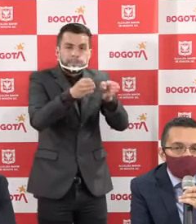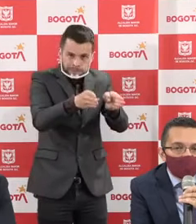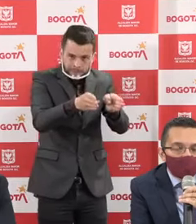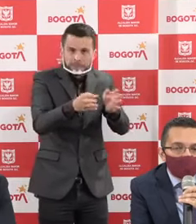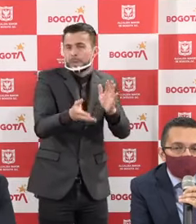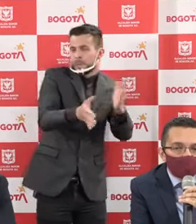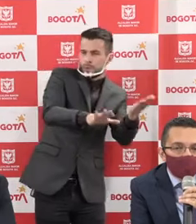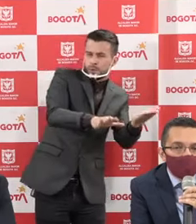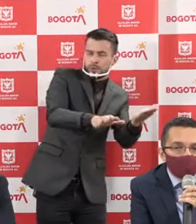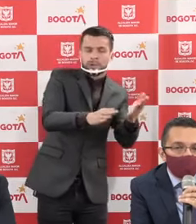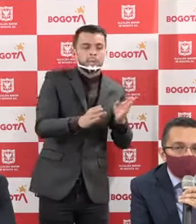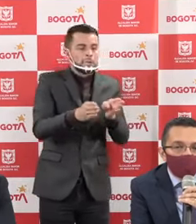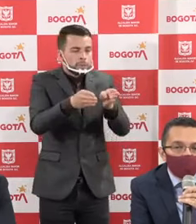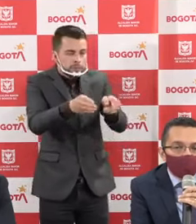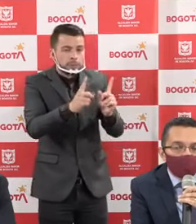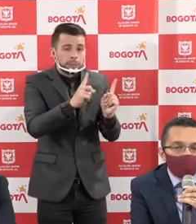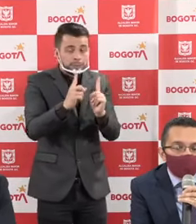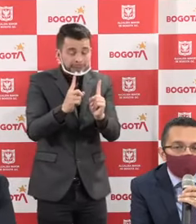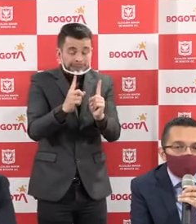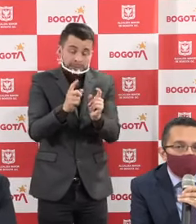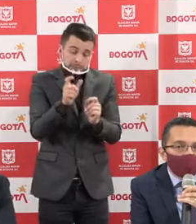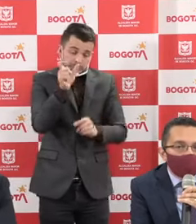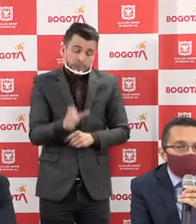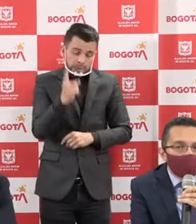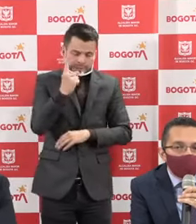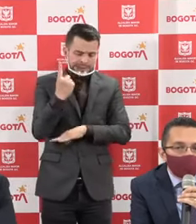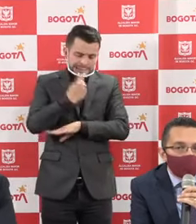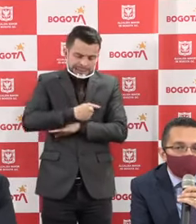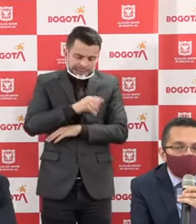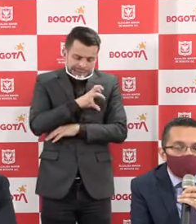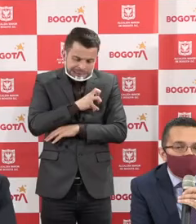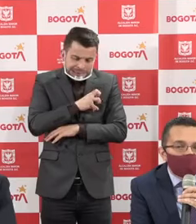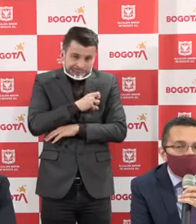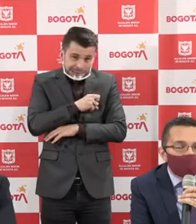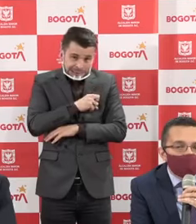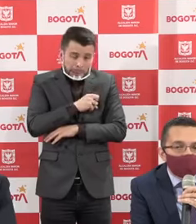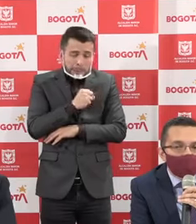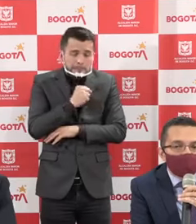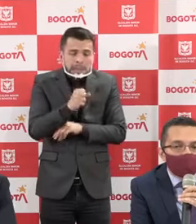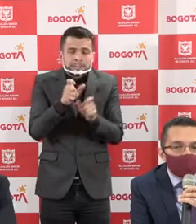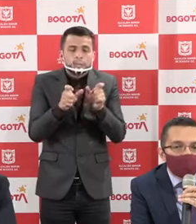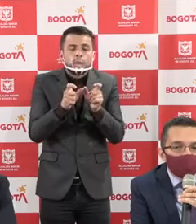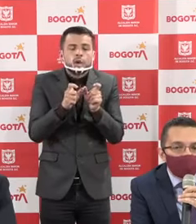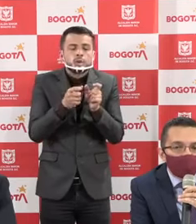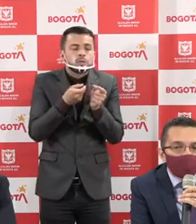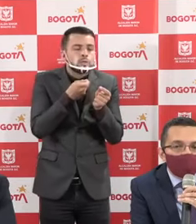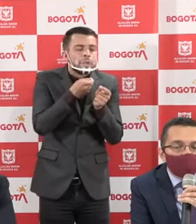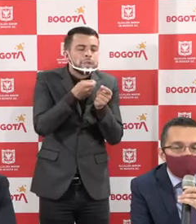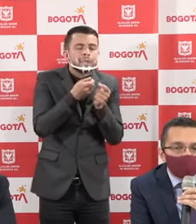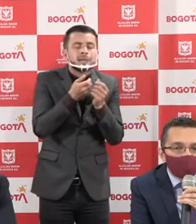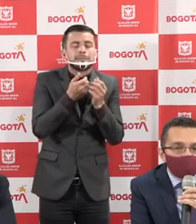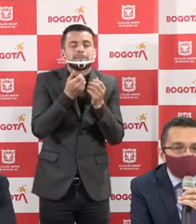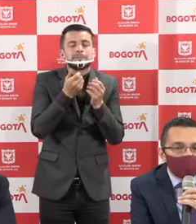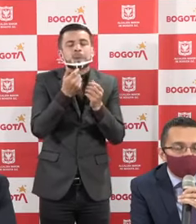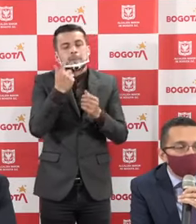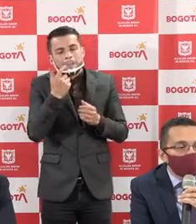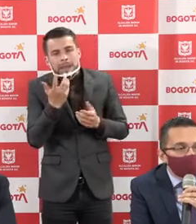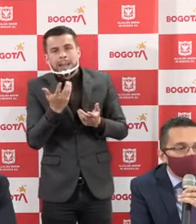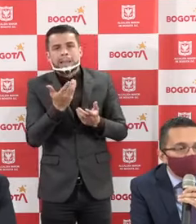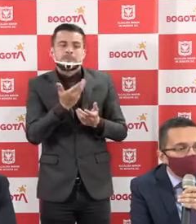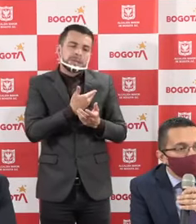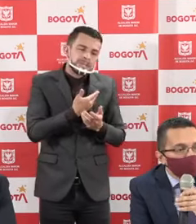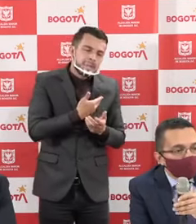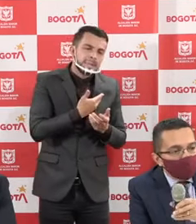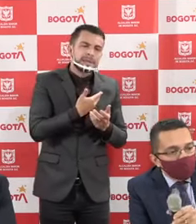para ese luto pues sólo se podrán las personas más allegadas que no generen ningún tipo de aglomeración poder